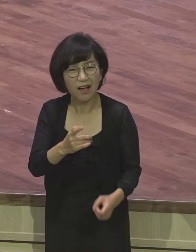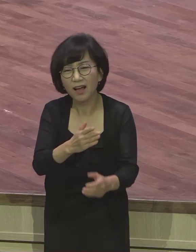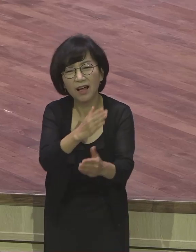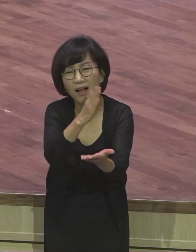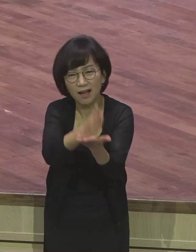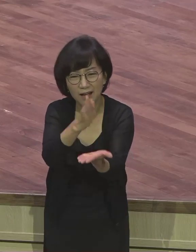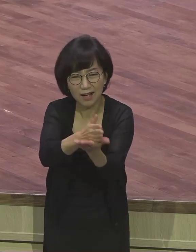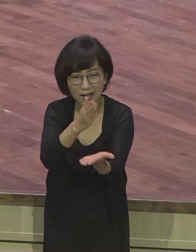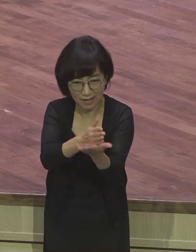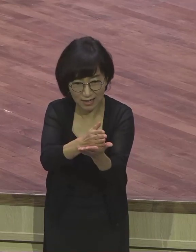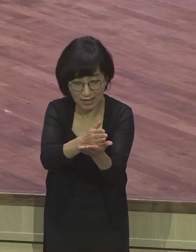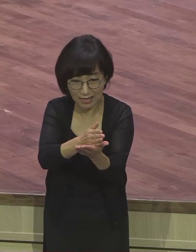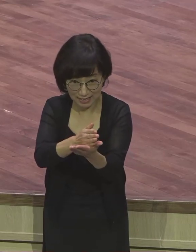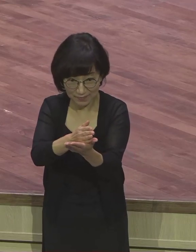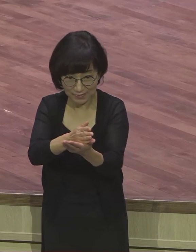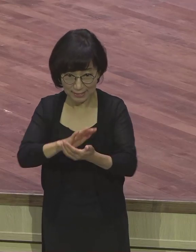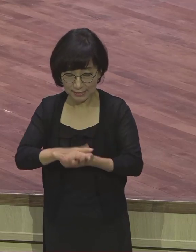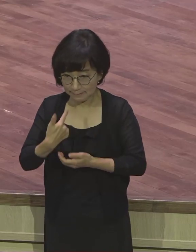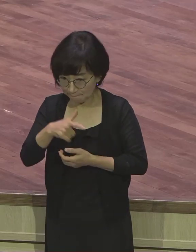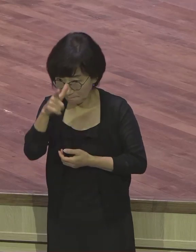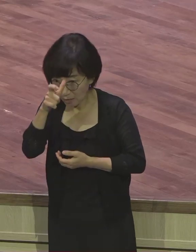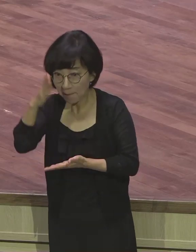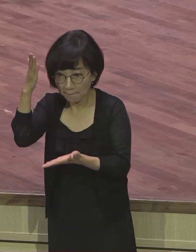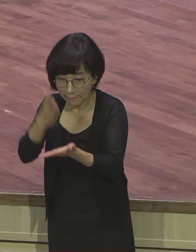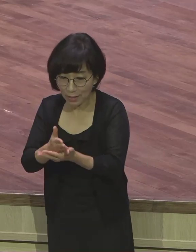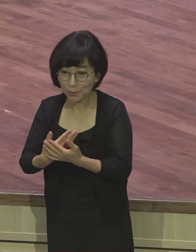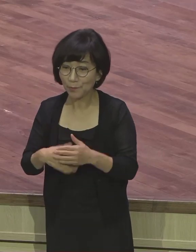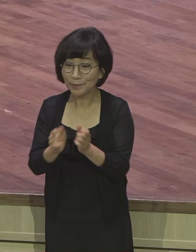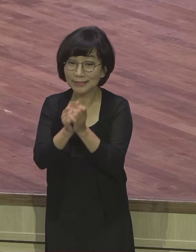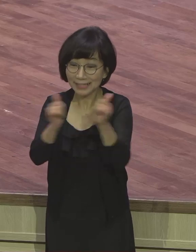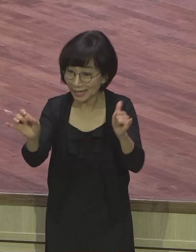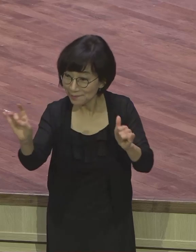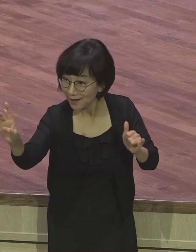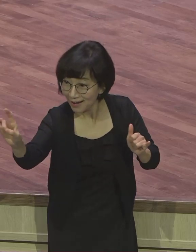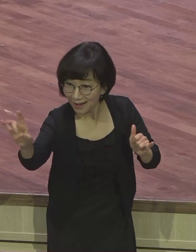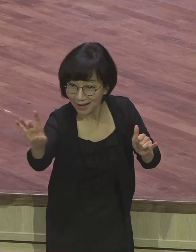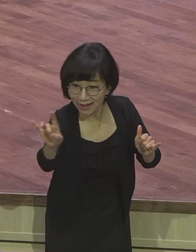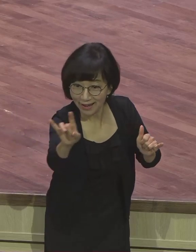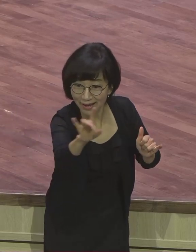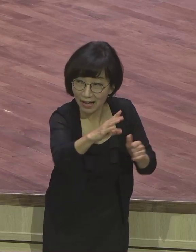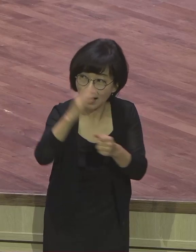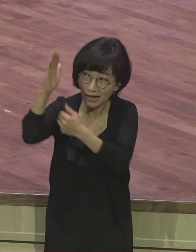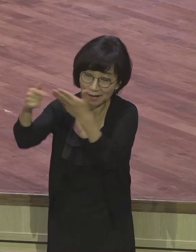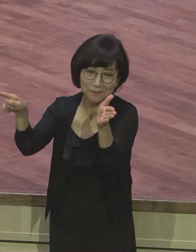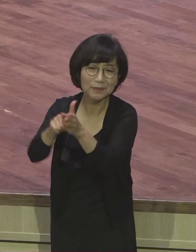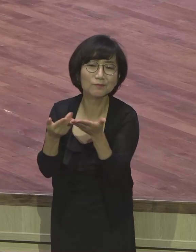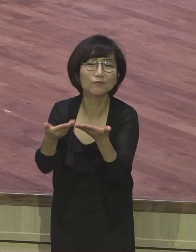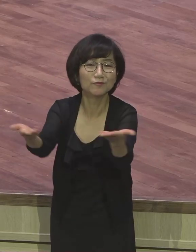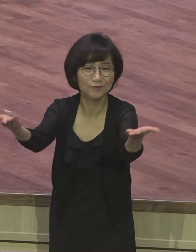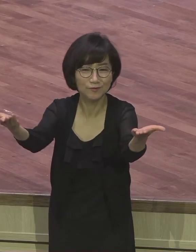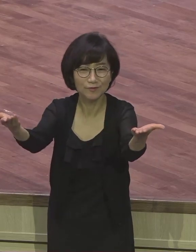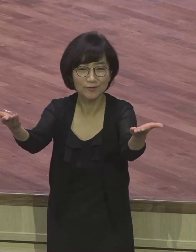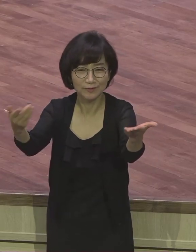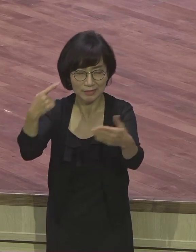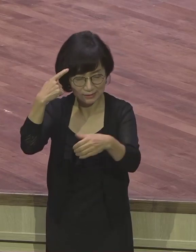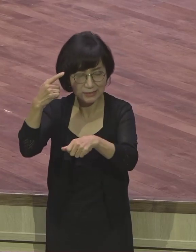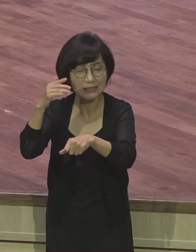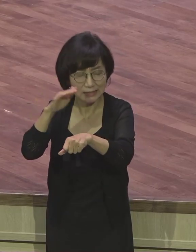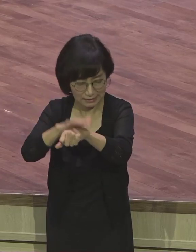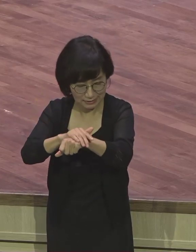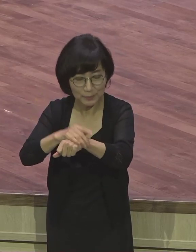벗어나야 돼, 벗어나. 오직 각 사람에게 주어진 믿음의 분량대로 지혜롭게 생각하는 것이죠,